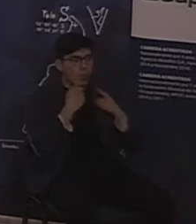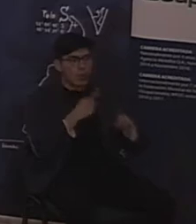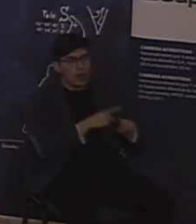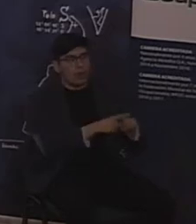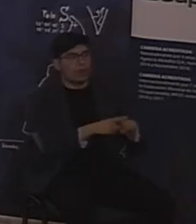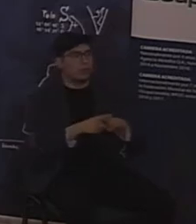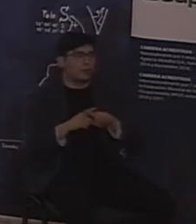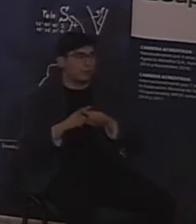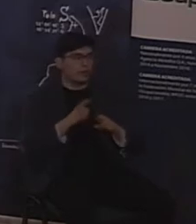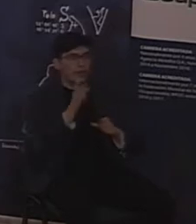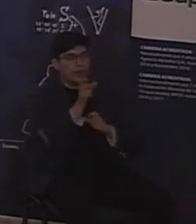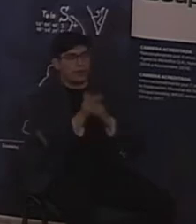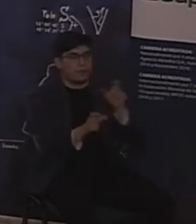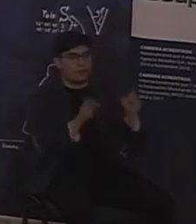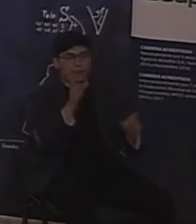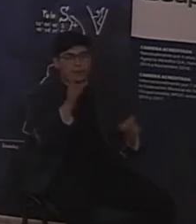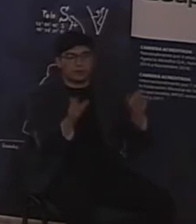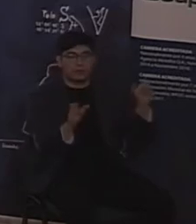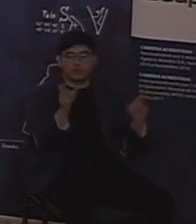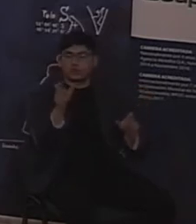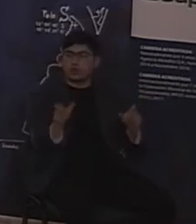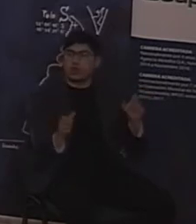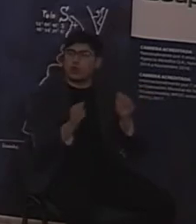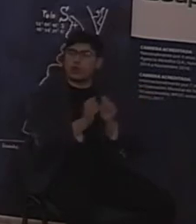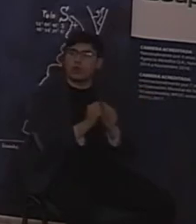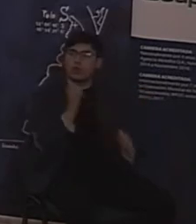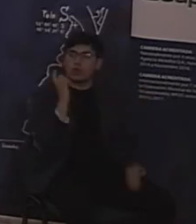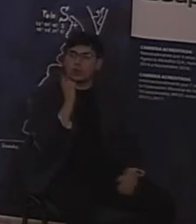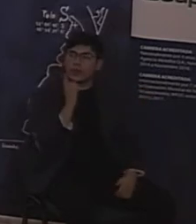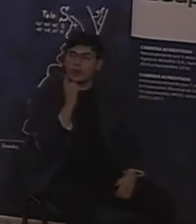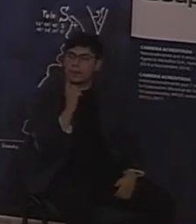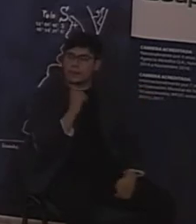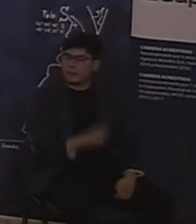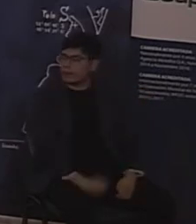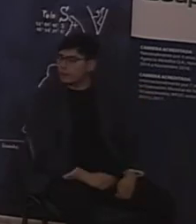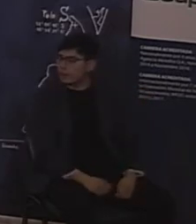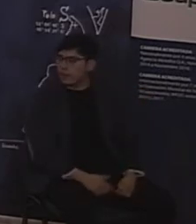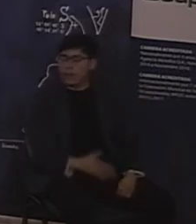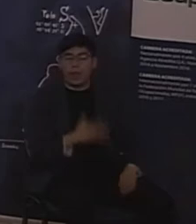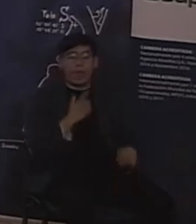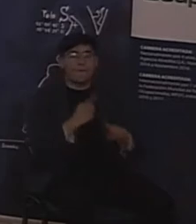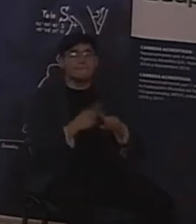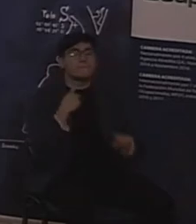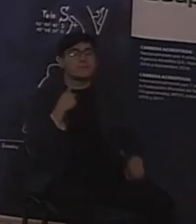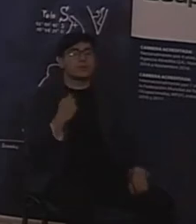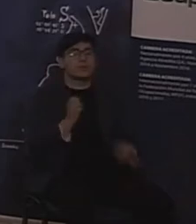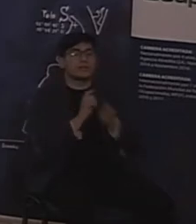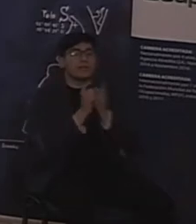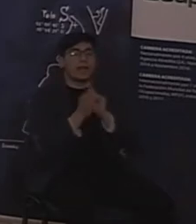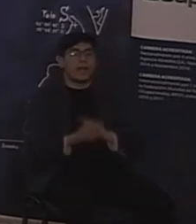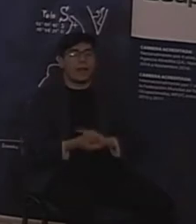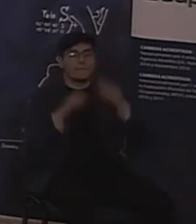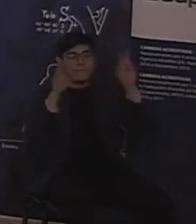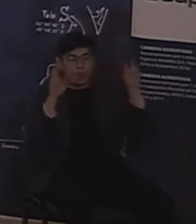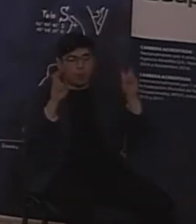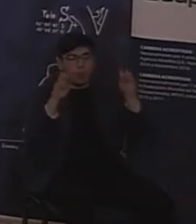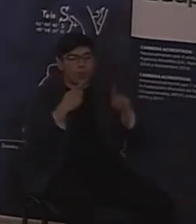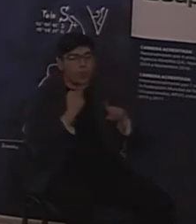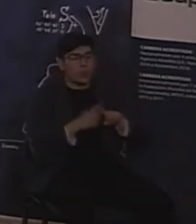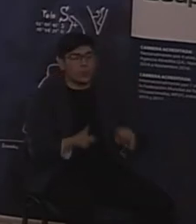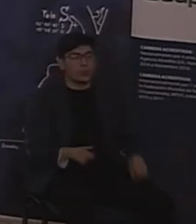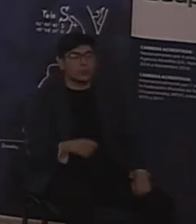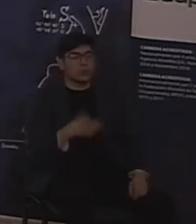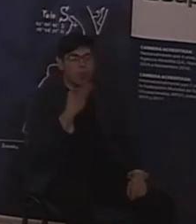con discapacidad esto es muy importante porque se marca un paradigma distinto ya ya lo vimos ayer